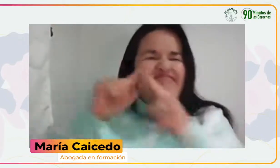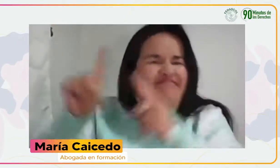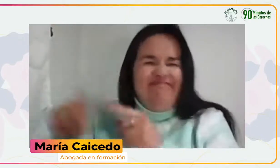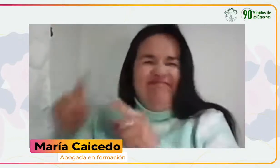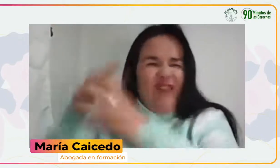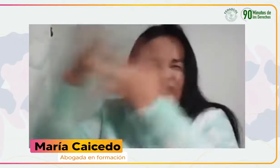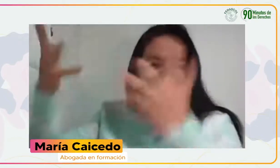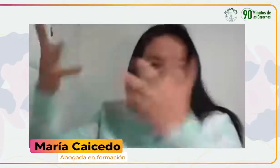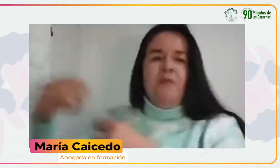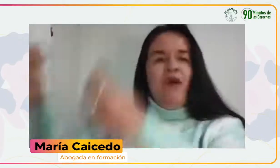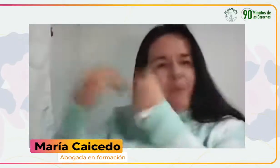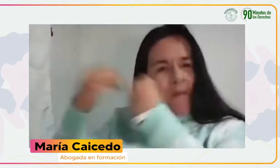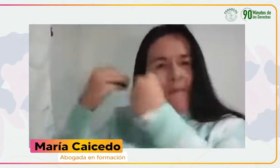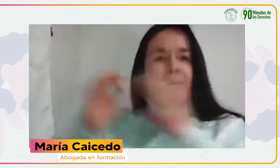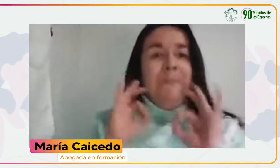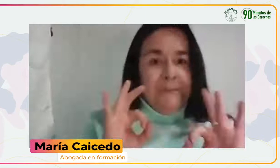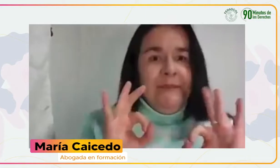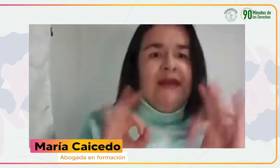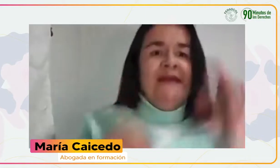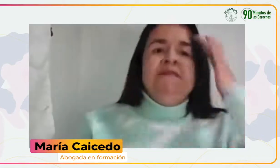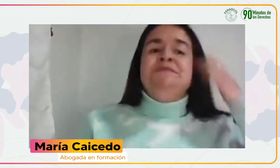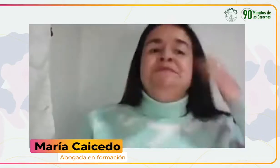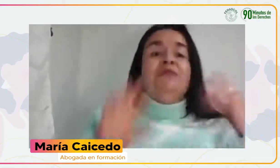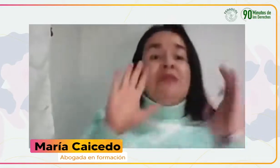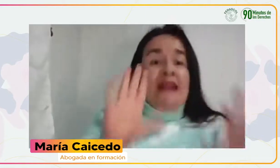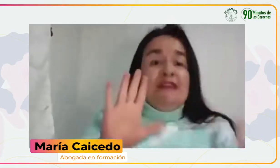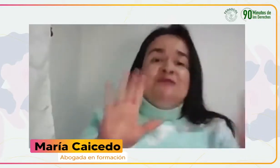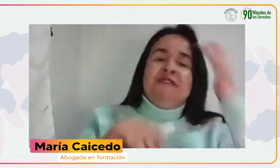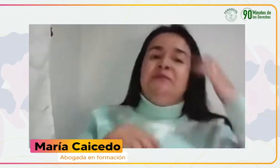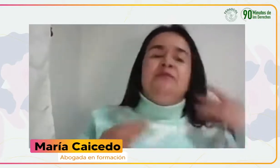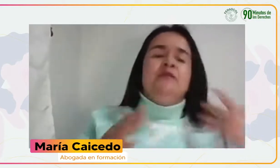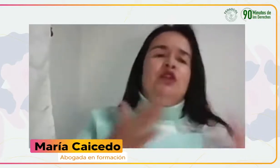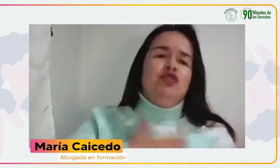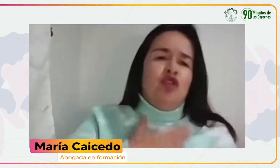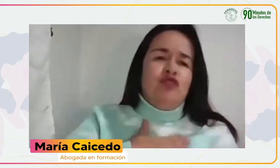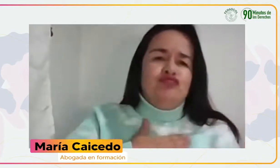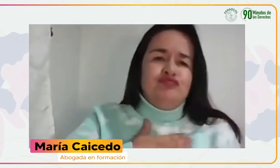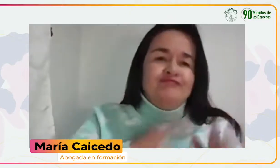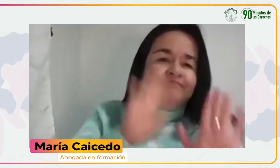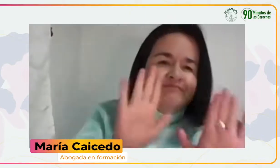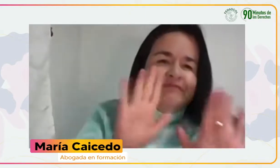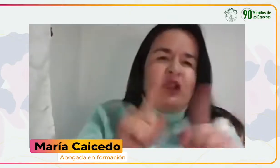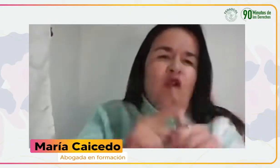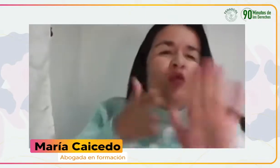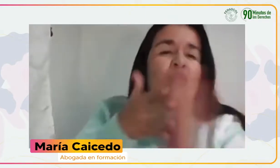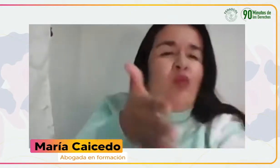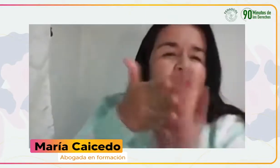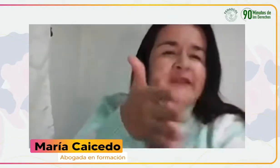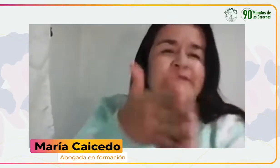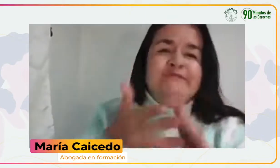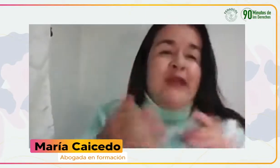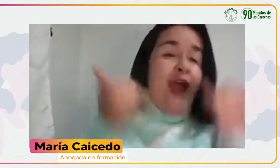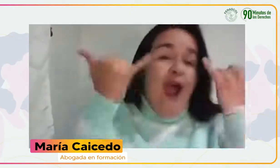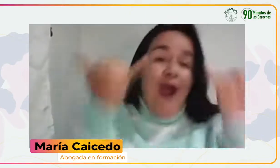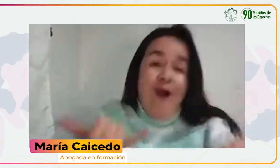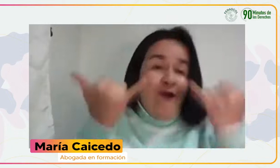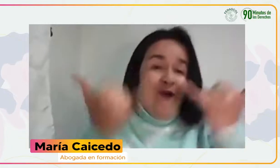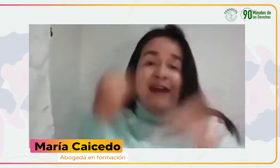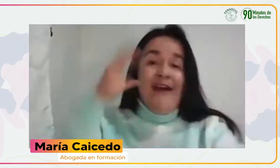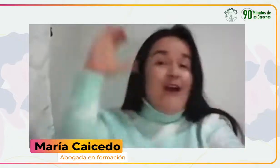orientaron a cómo ser lideresas y otras cosas más, pero realmente en estos momentos yo